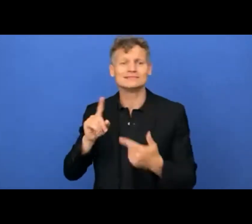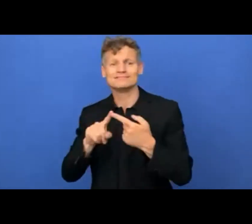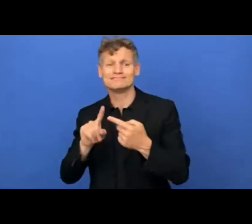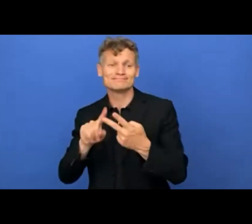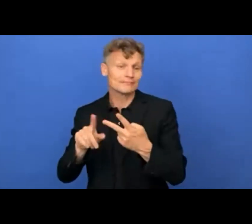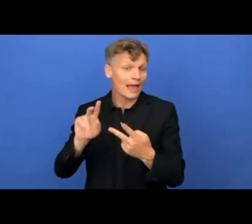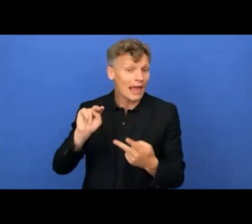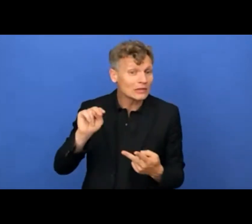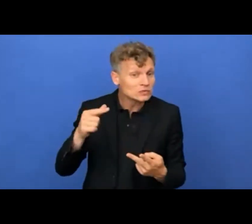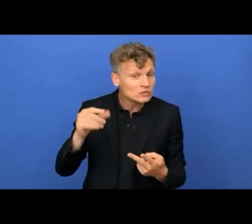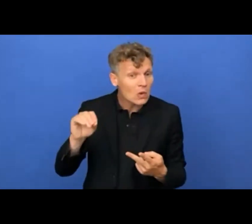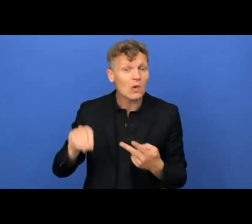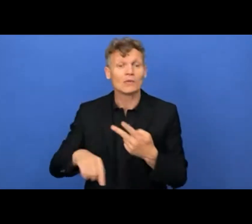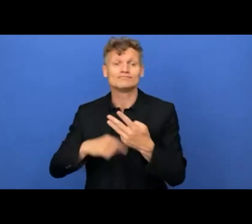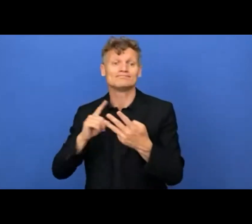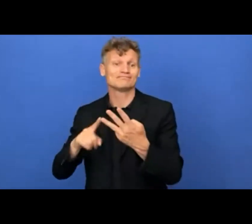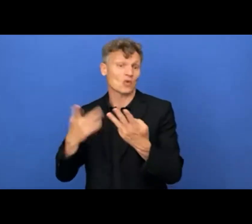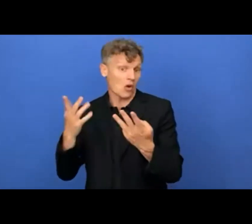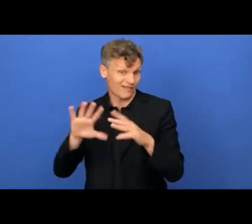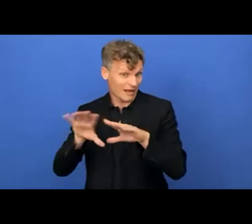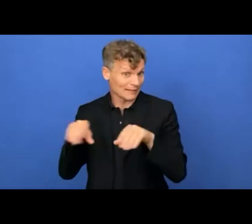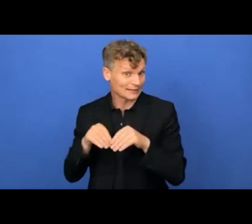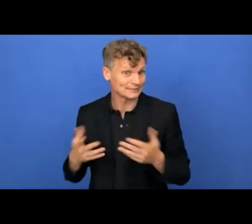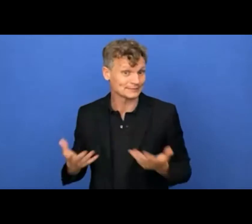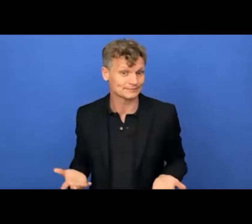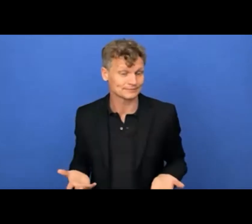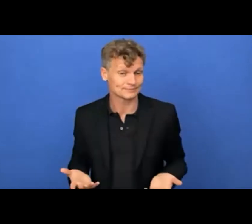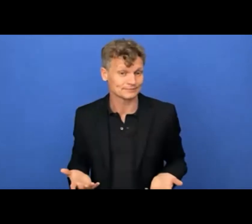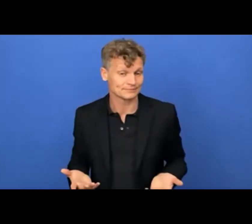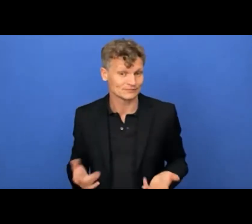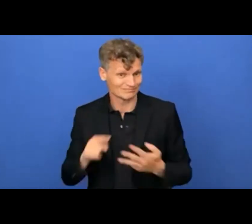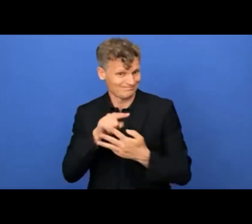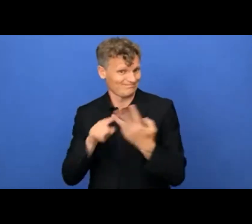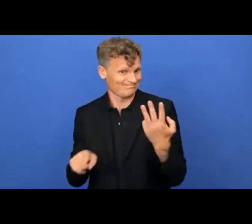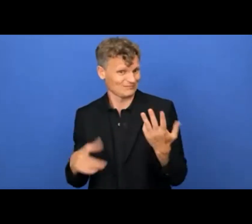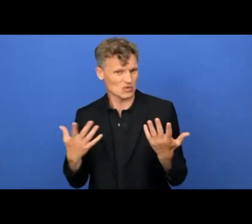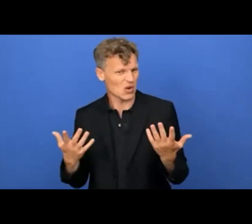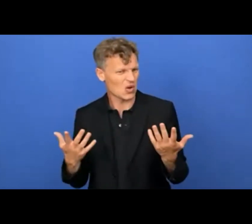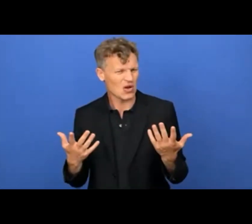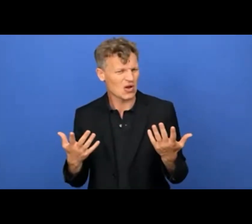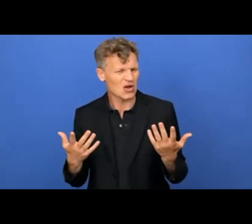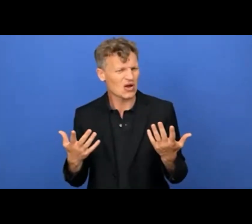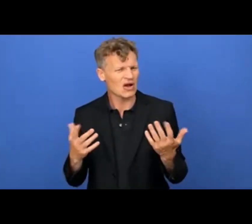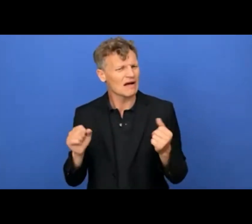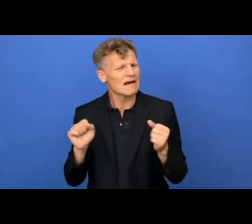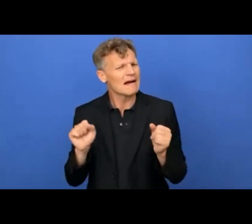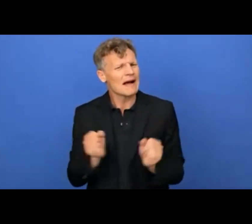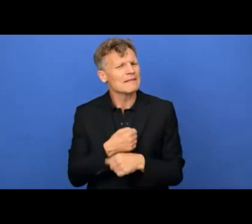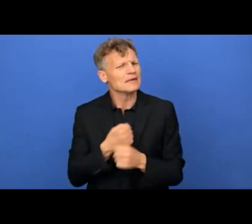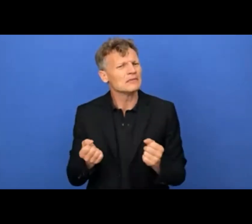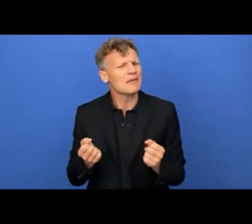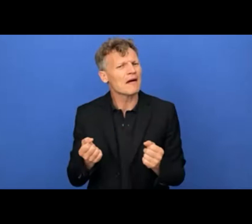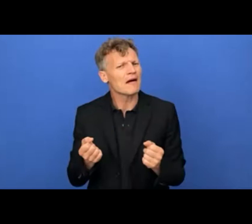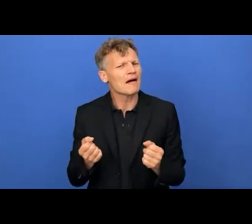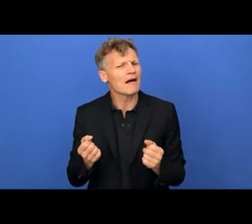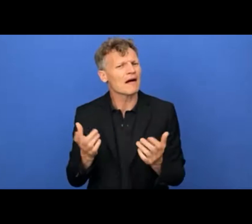privés, ça peut être des ONG, mais ça peut aussi être les membres de la famille. Il est donc difficile d'avoir